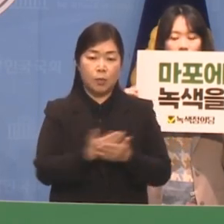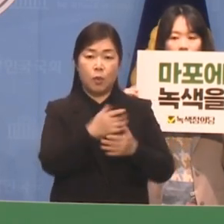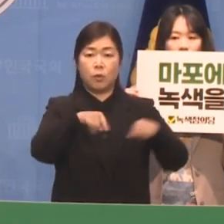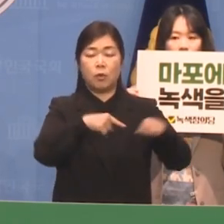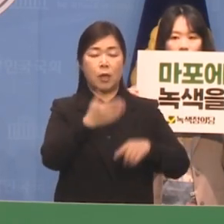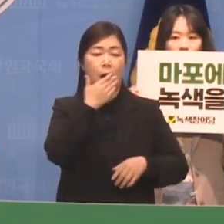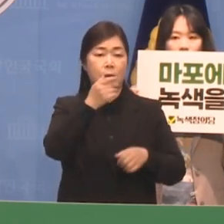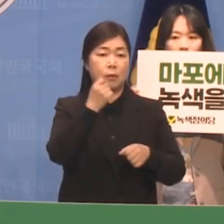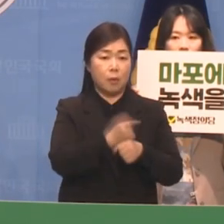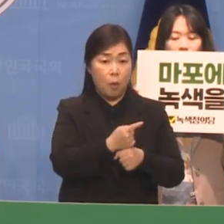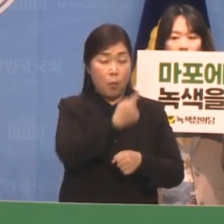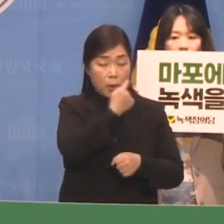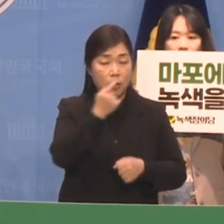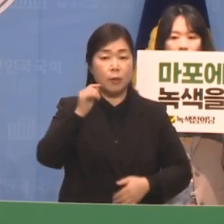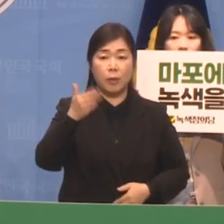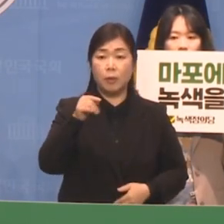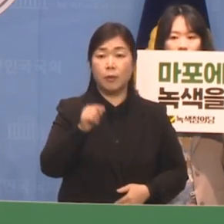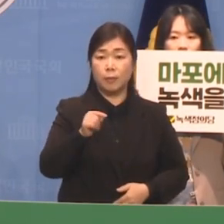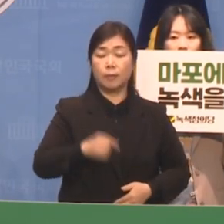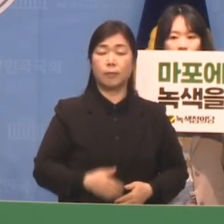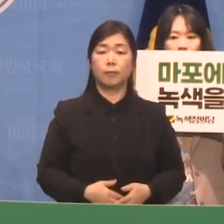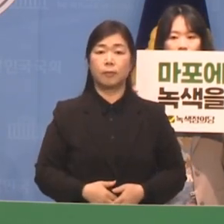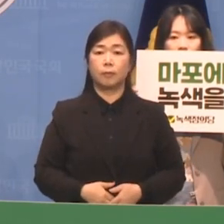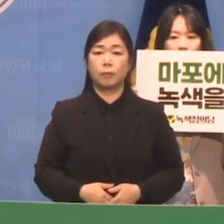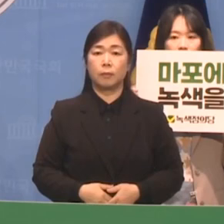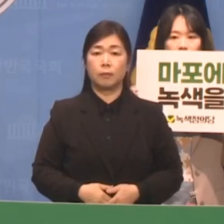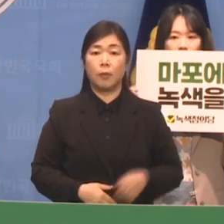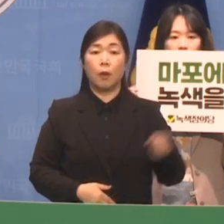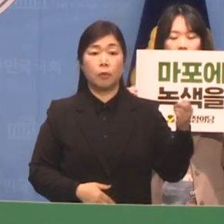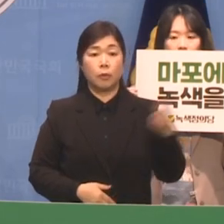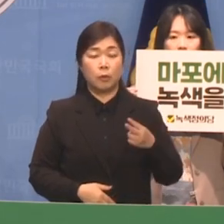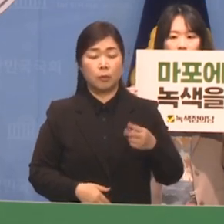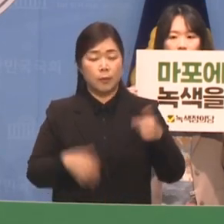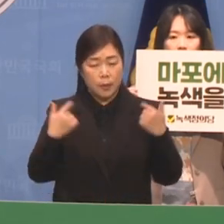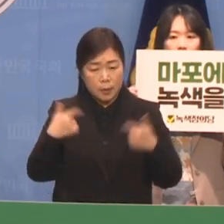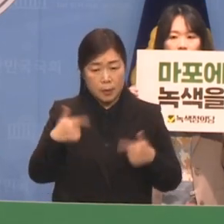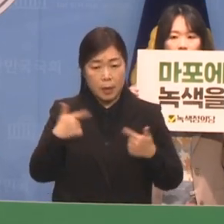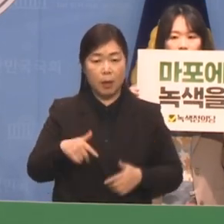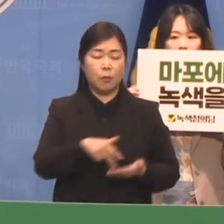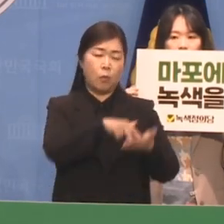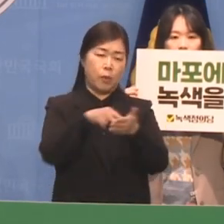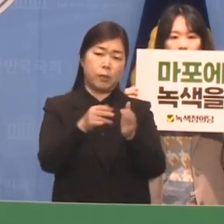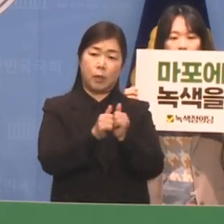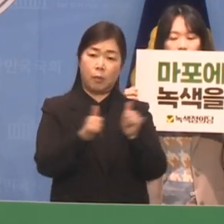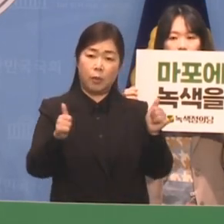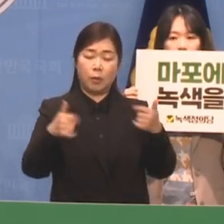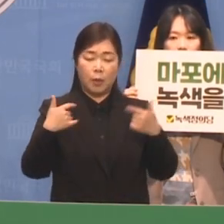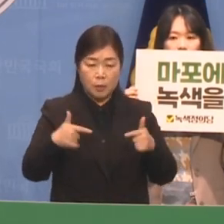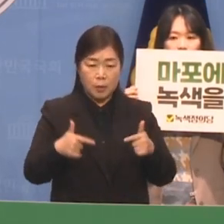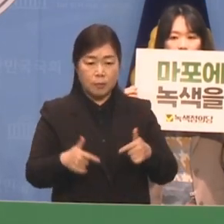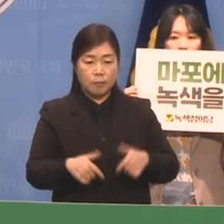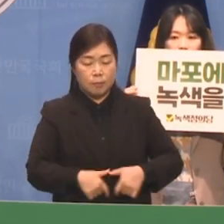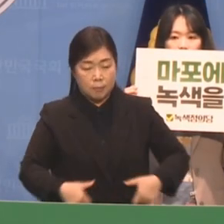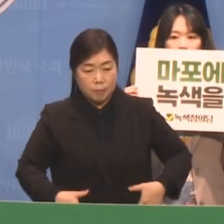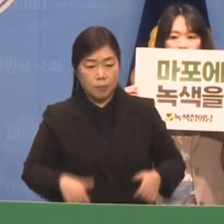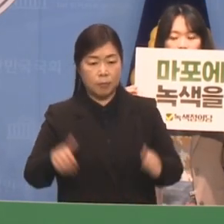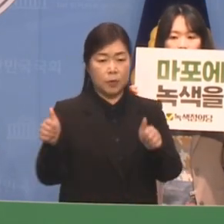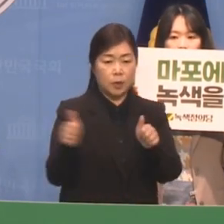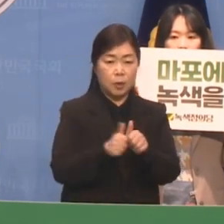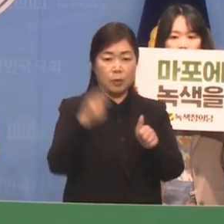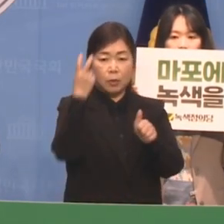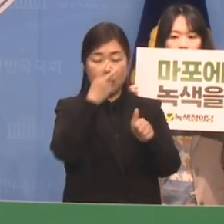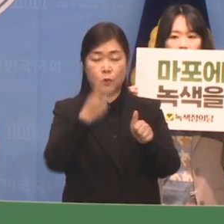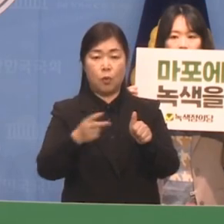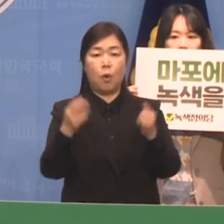확인했던 이습 구의원 후보가 있습니다. 그리고 늘 외로운 시민 곁을 의롭게 지키며